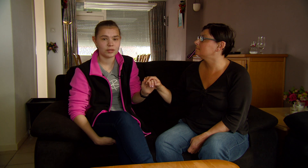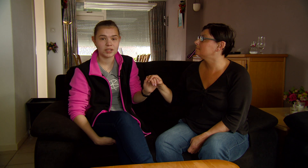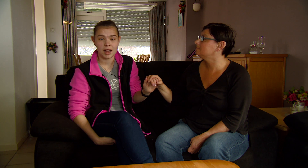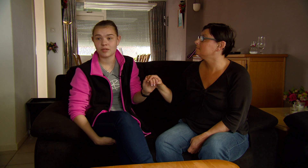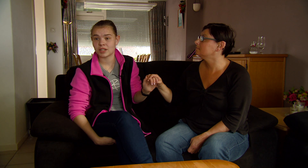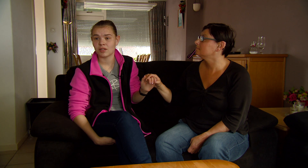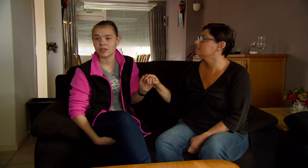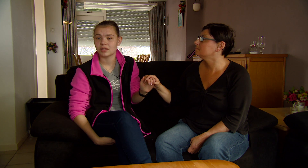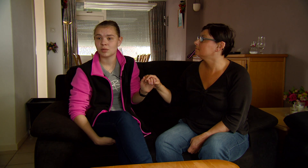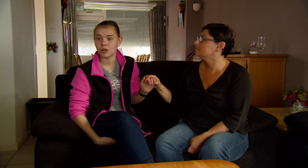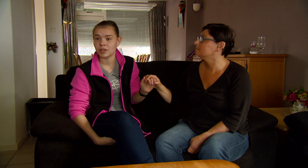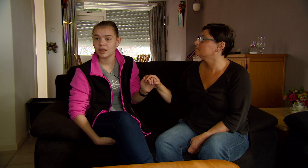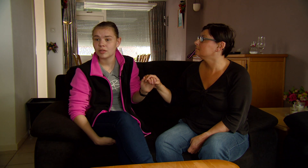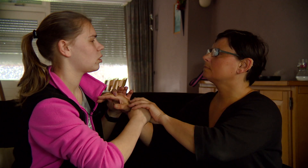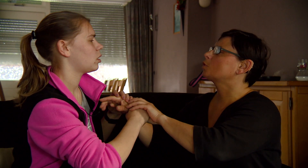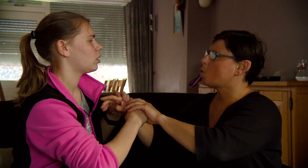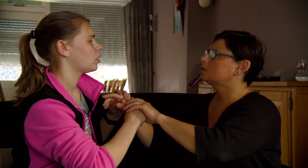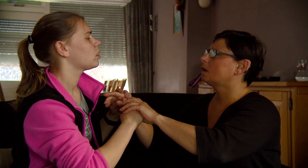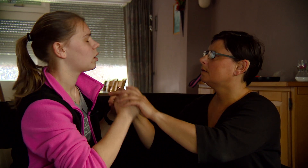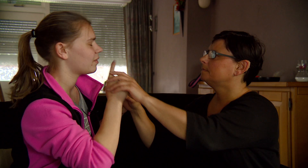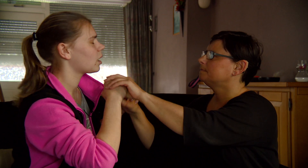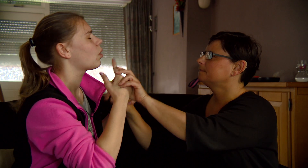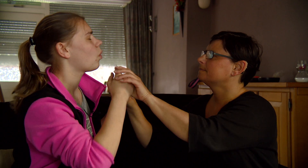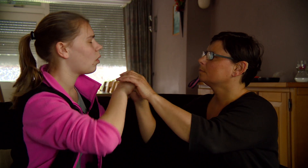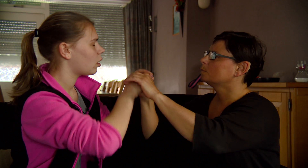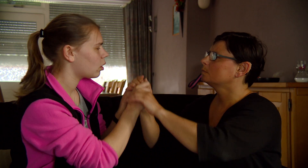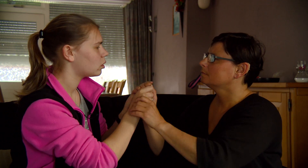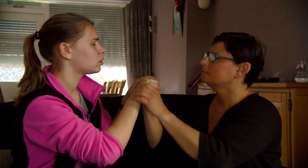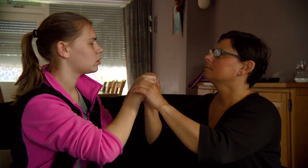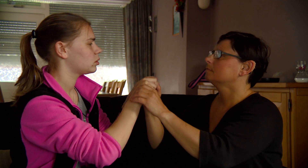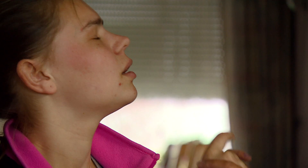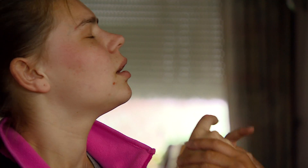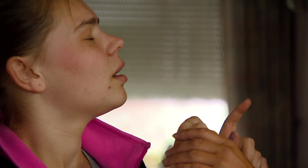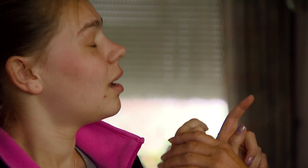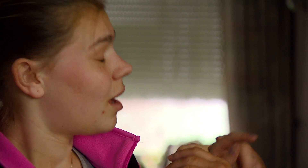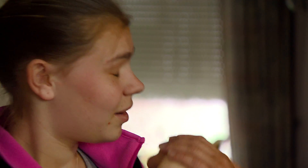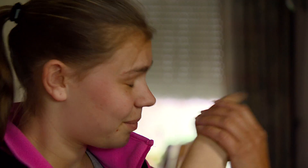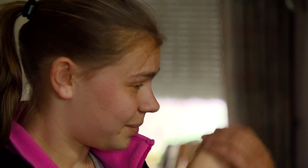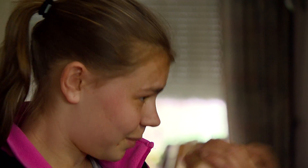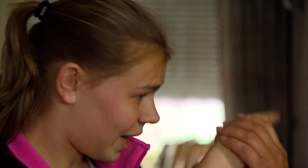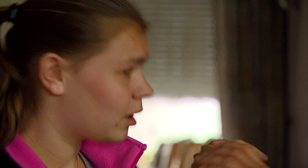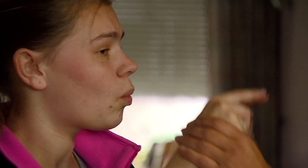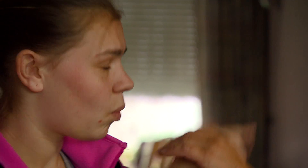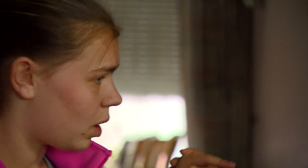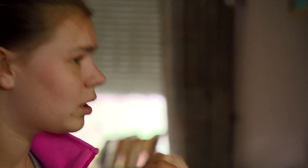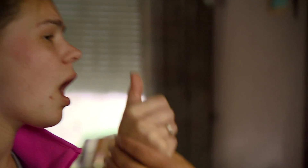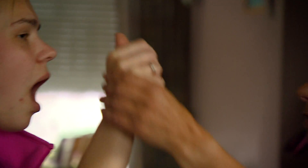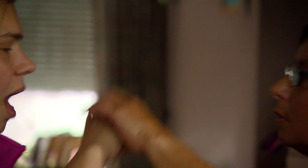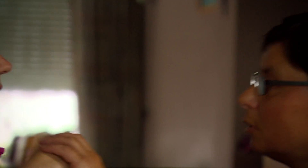Want ja, hetzelfde had is het gebroken of iets. Maar wat ze nog erger vindt, is dat haar moeder nu niet meer alleen naar buiten durft. Er is haar een beetje een